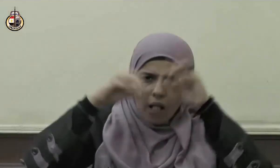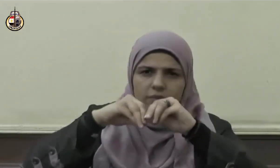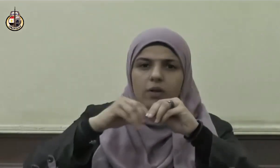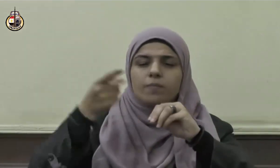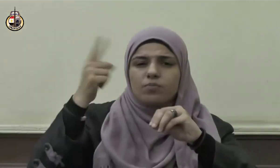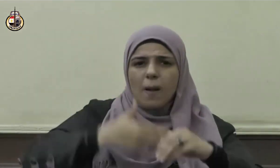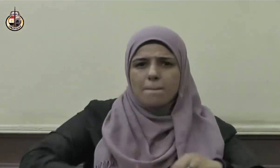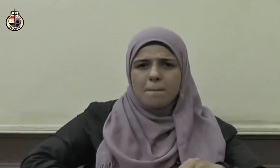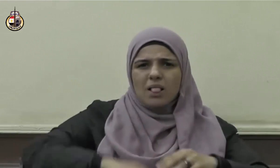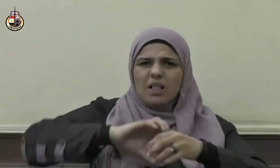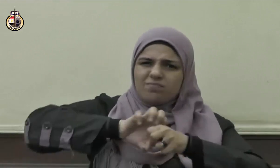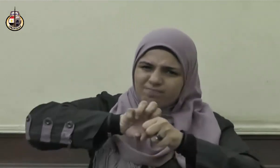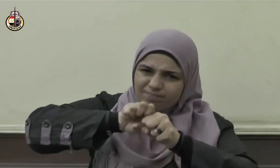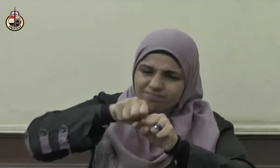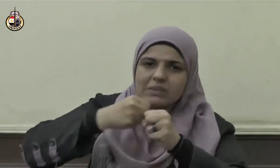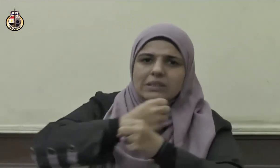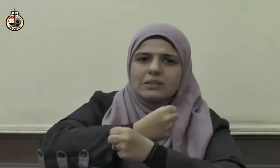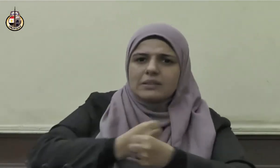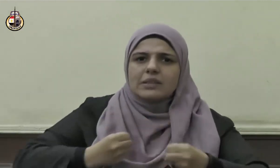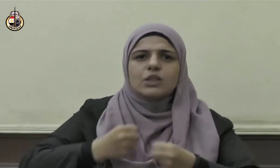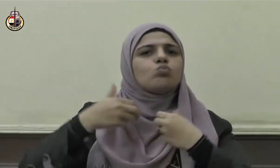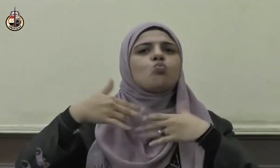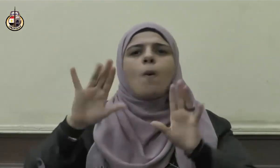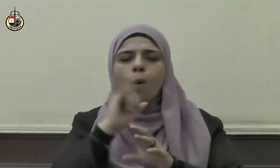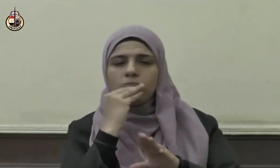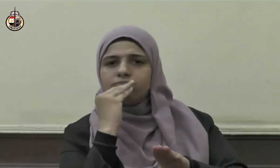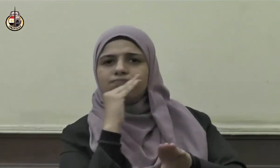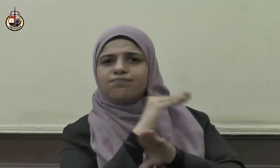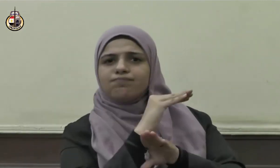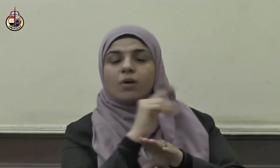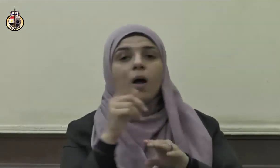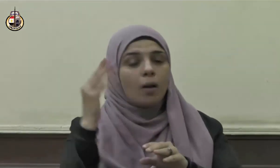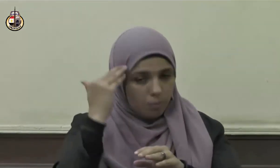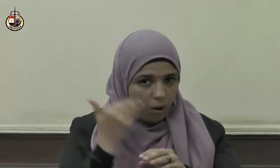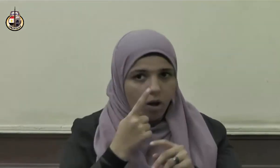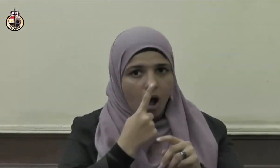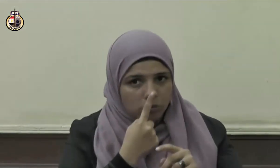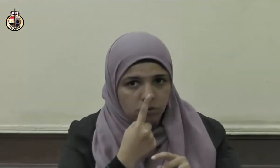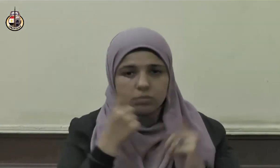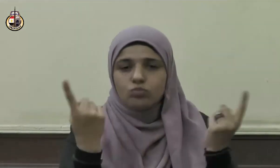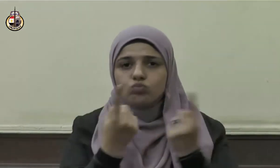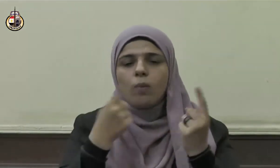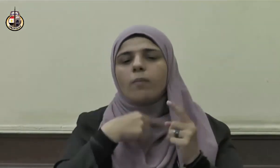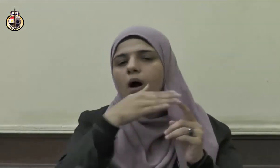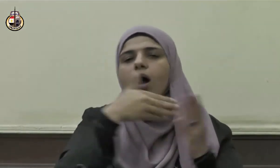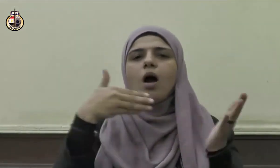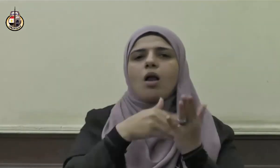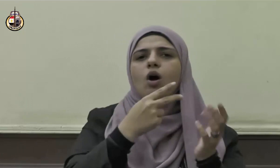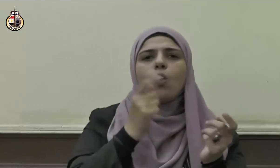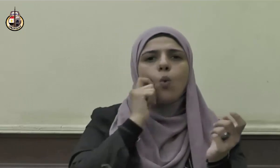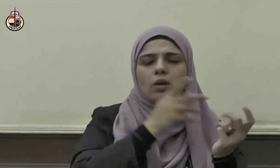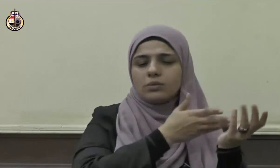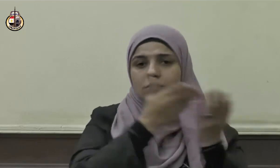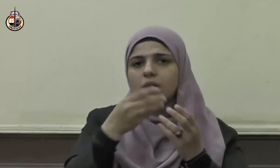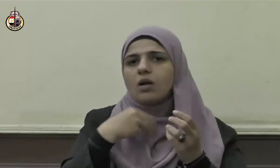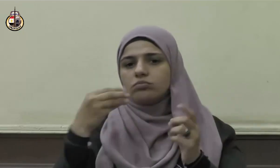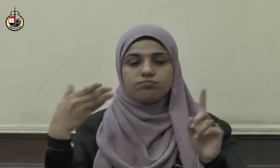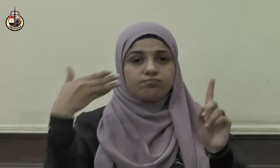ونطوي بطوننا الليلة. ففعلت. ثم قضى الرجل على رسول الله صلى الله